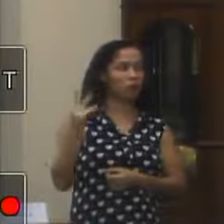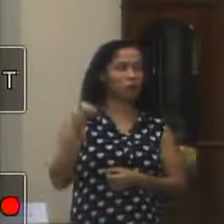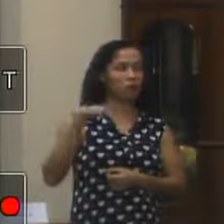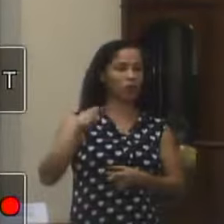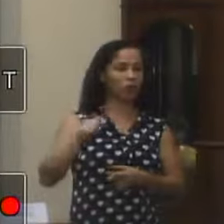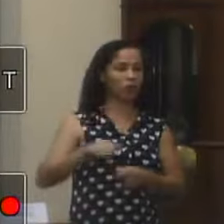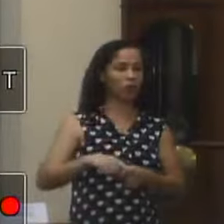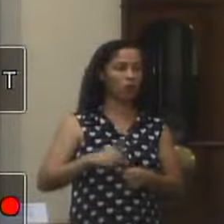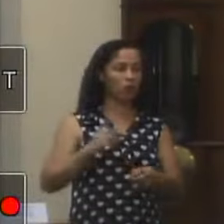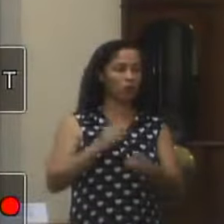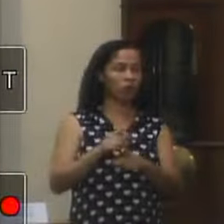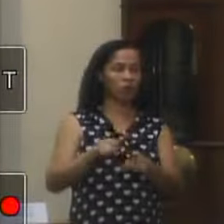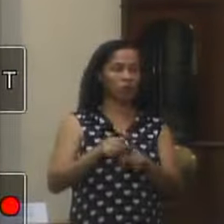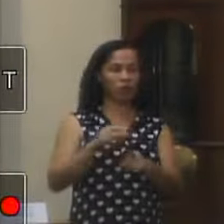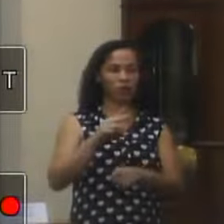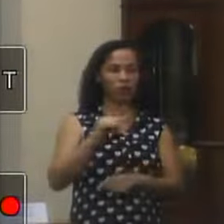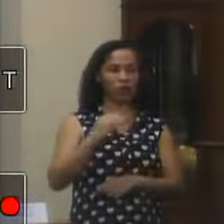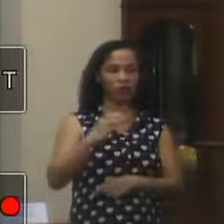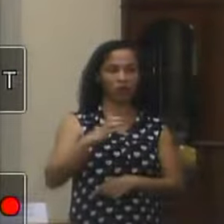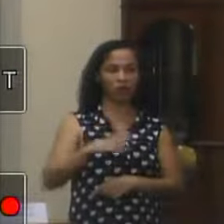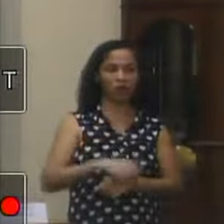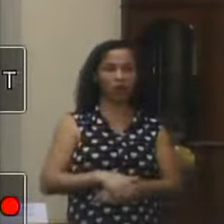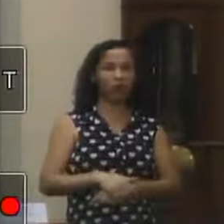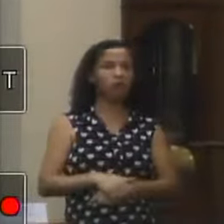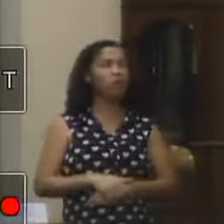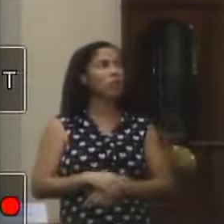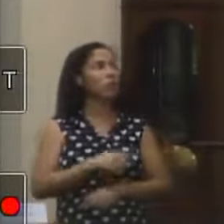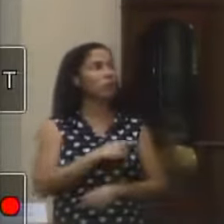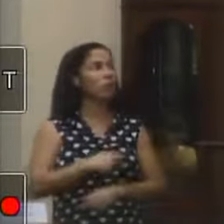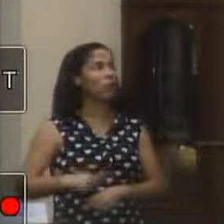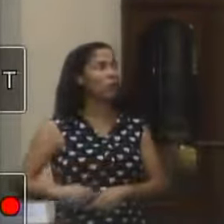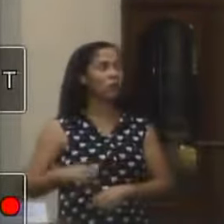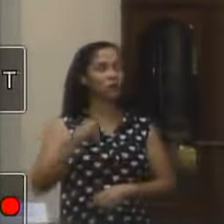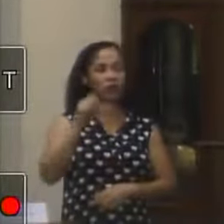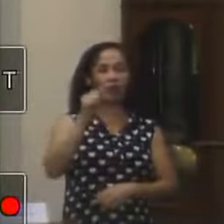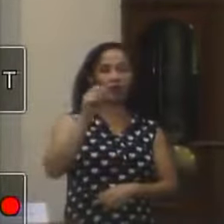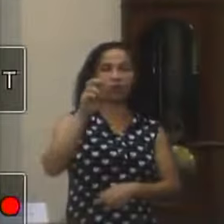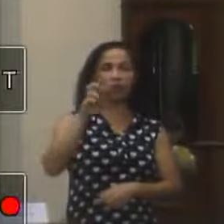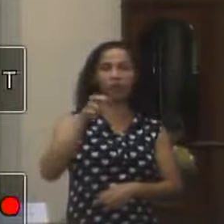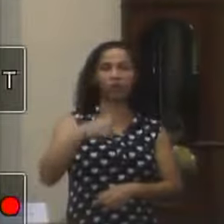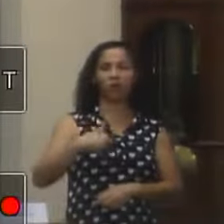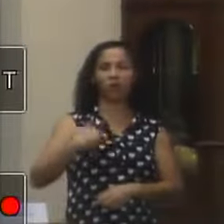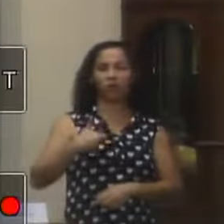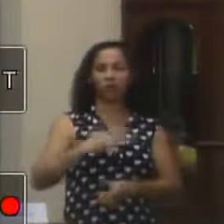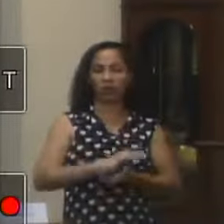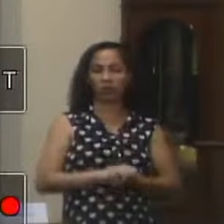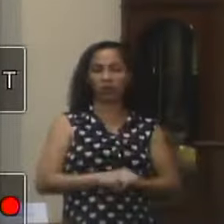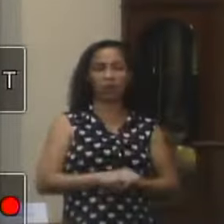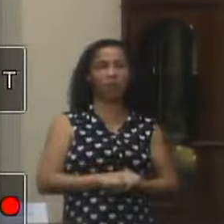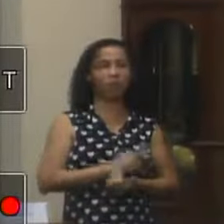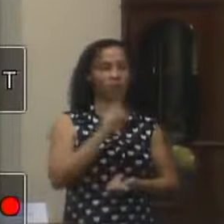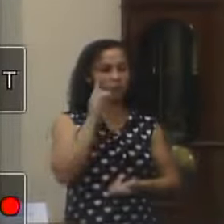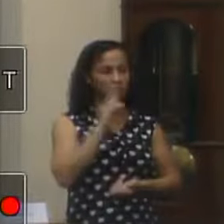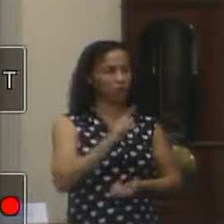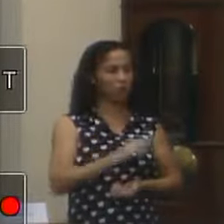político, nosso vice-governador Francisco Dornelles, de 85 anos de idade. É, a gente vê,